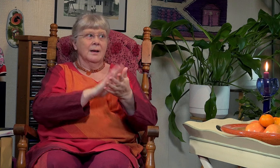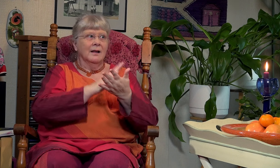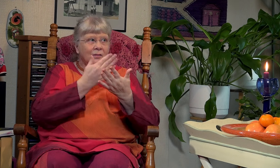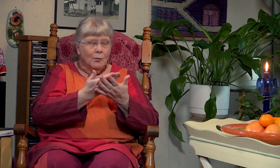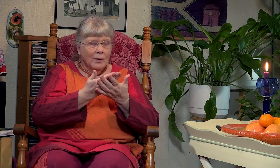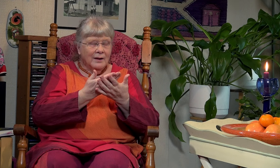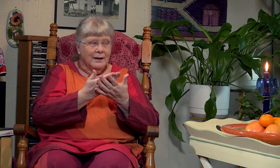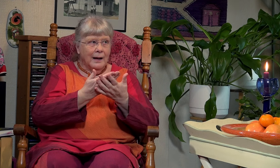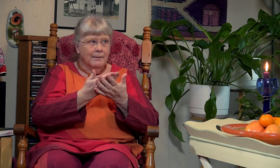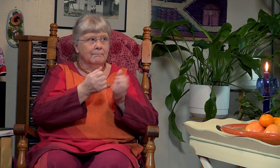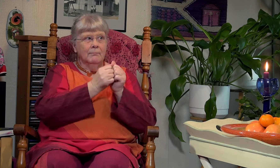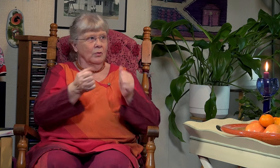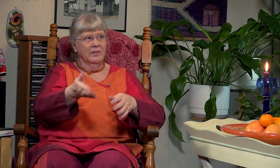Ja minä olin mukana siinä tulkkina,